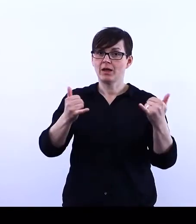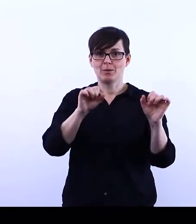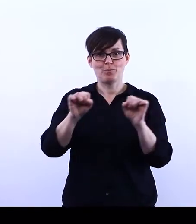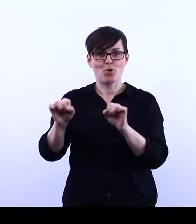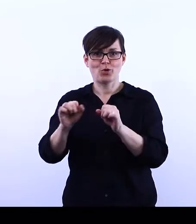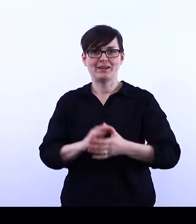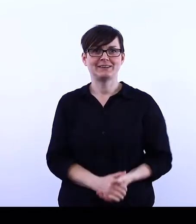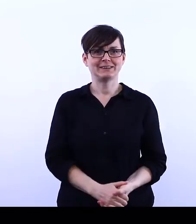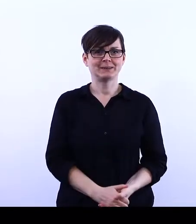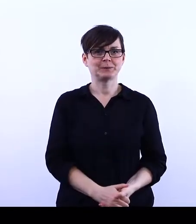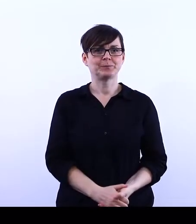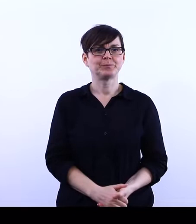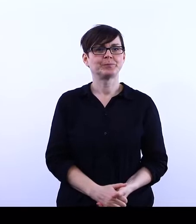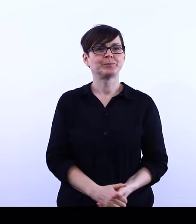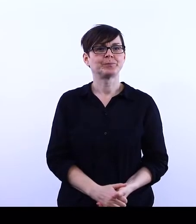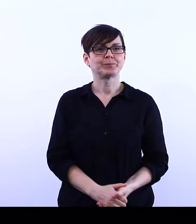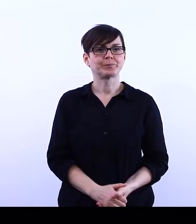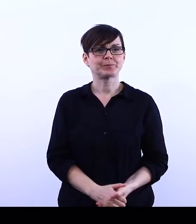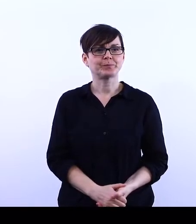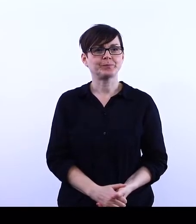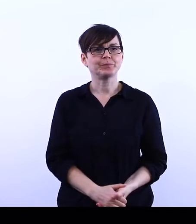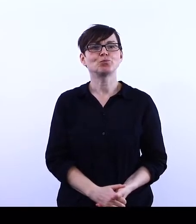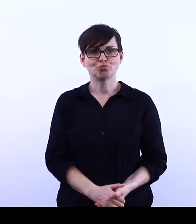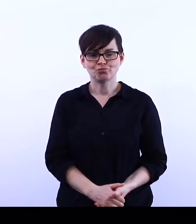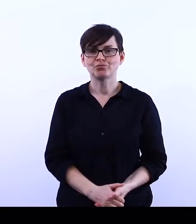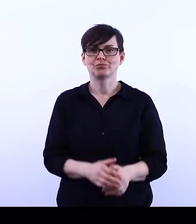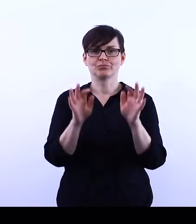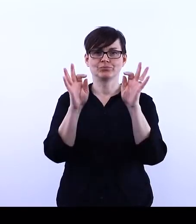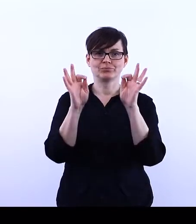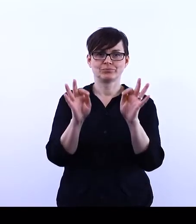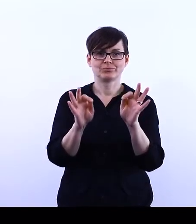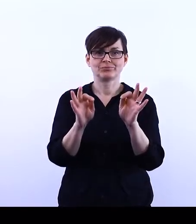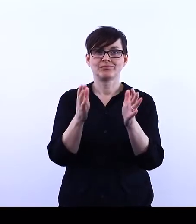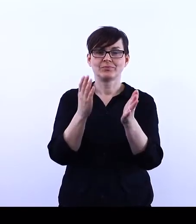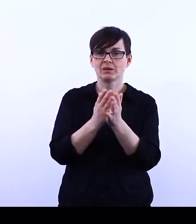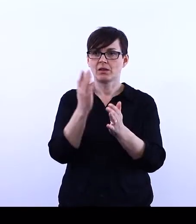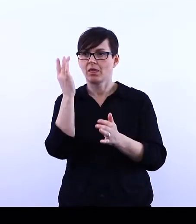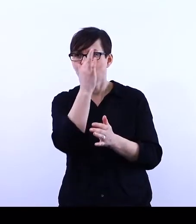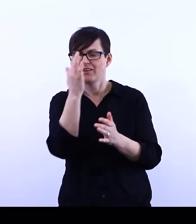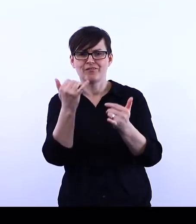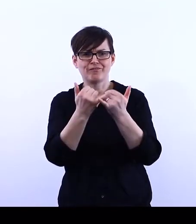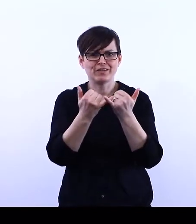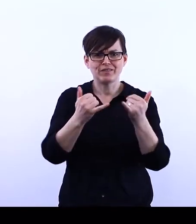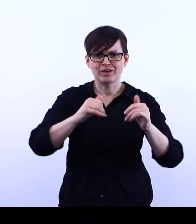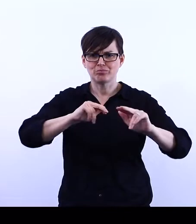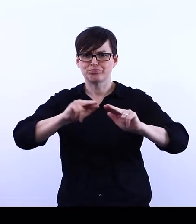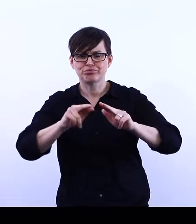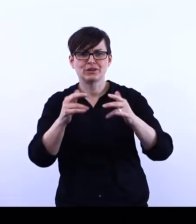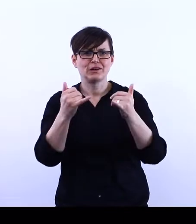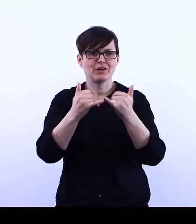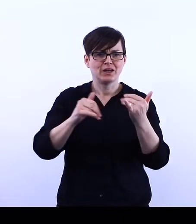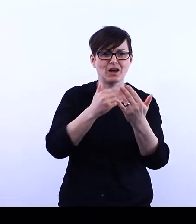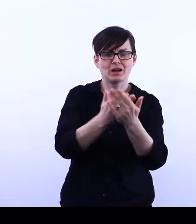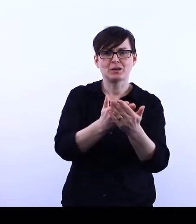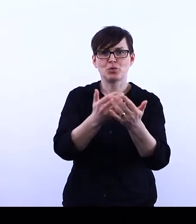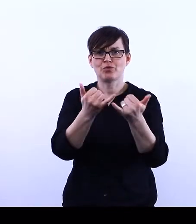Bitte mal eine Folie weiter. Genau, insofern war dann eben die Frage, können wir die Mission,